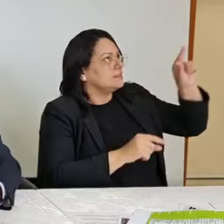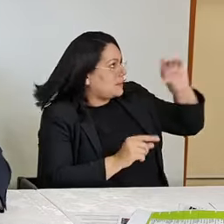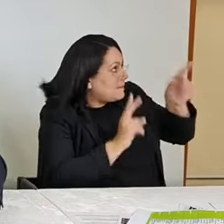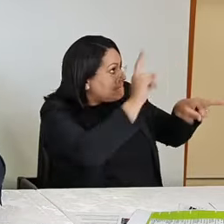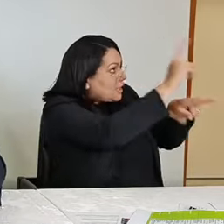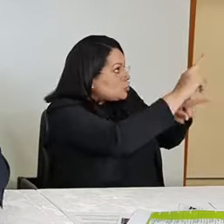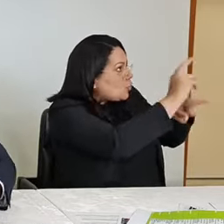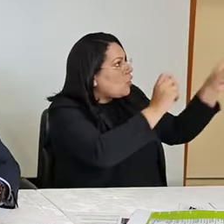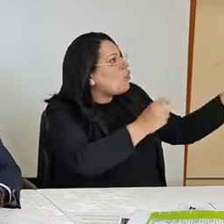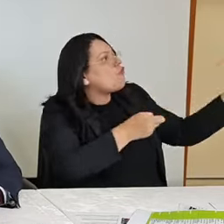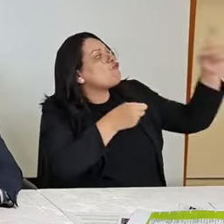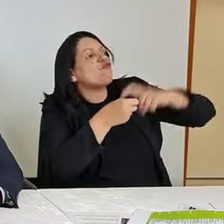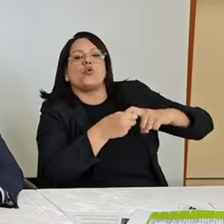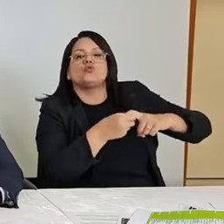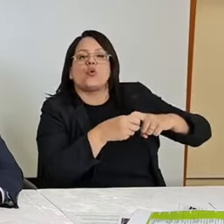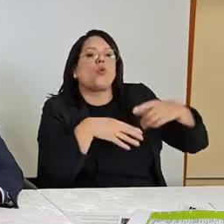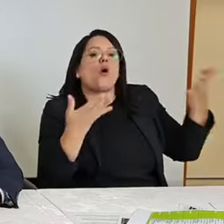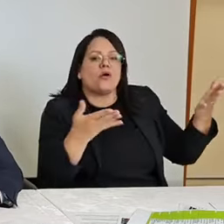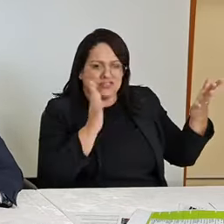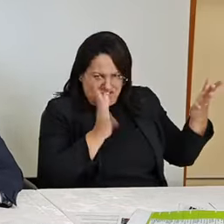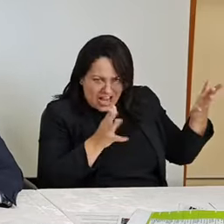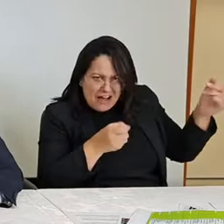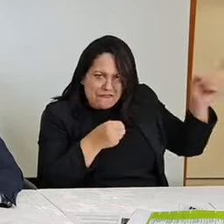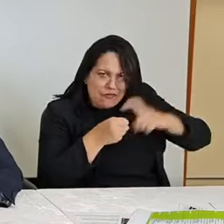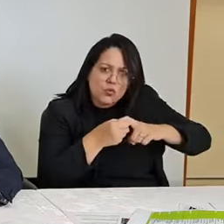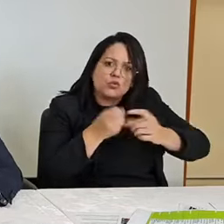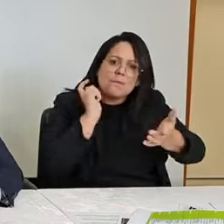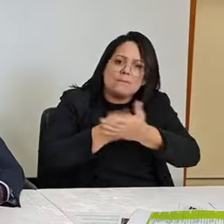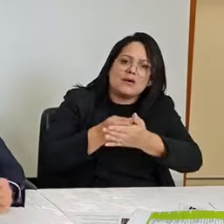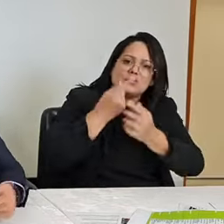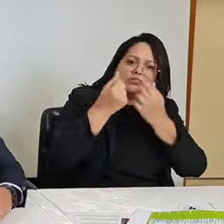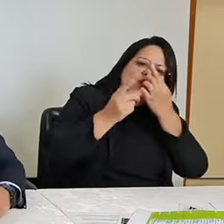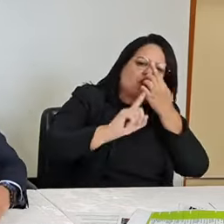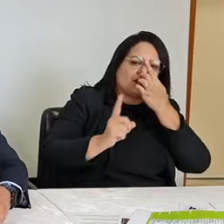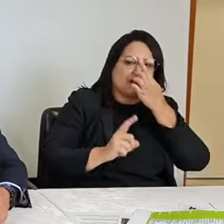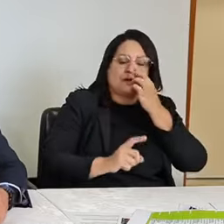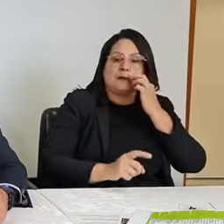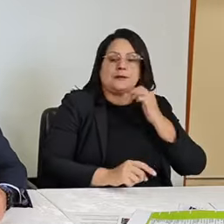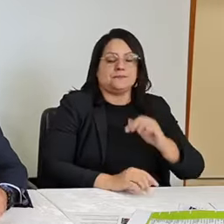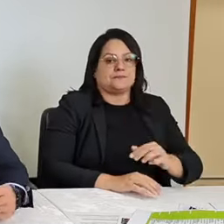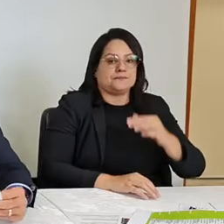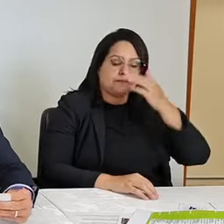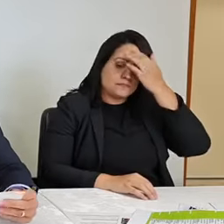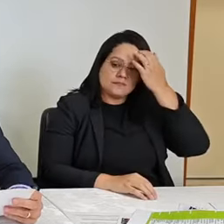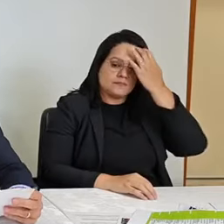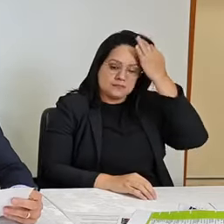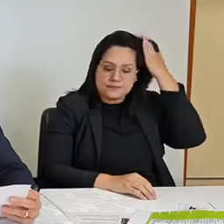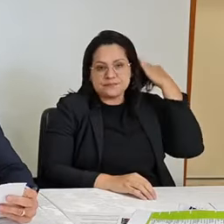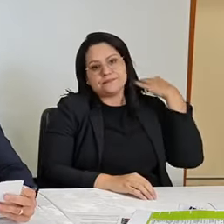do banco e se já voltou. Obrigada, boa noite. Tá. Dados